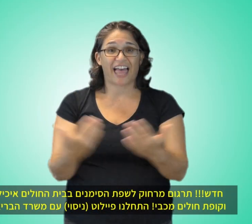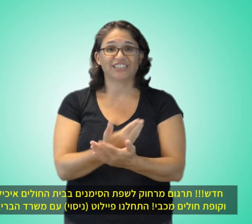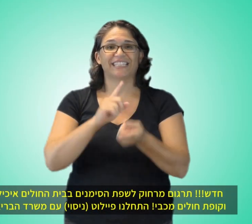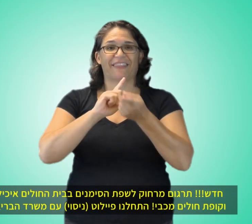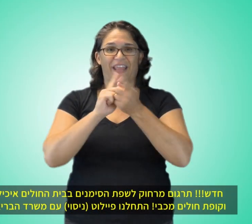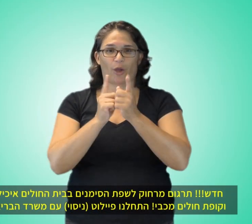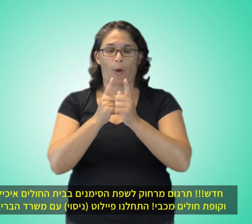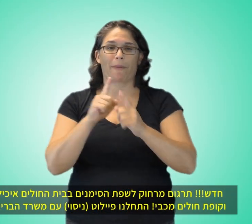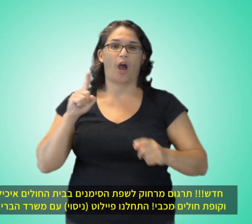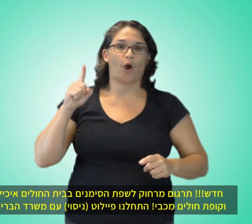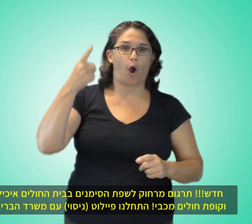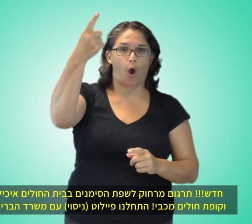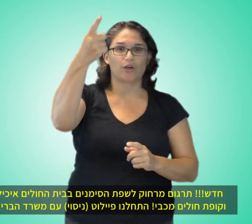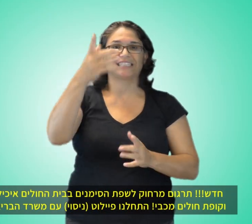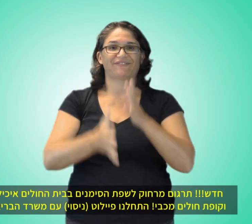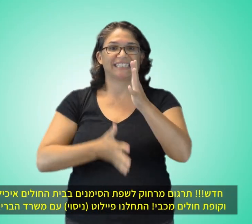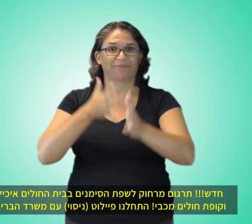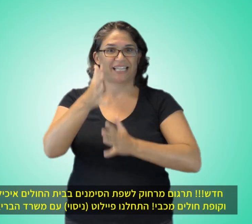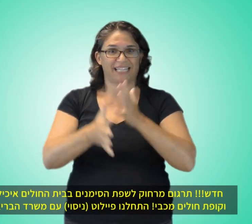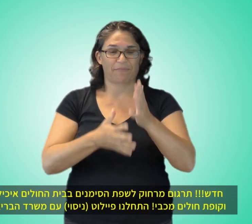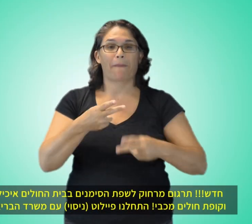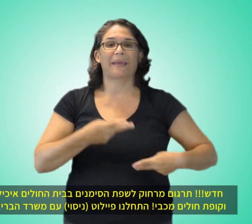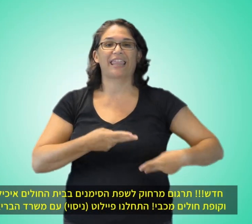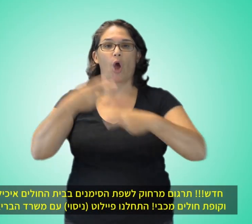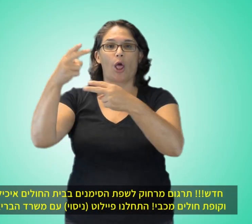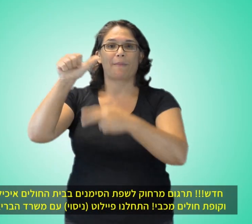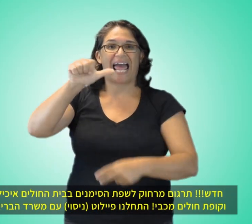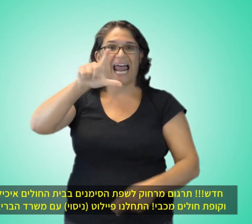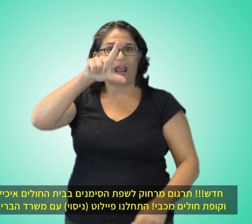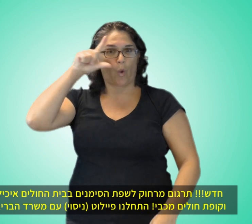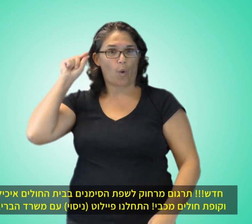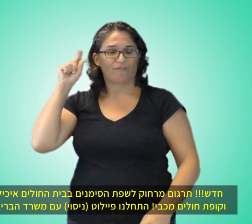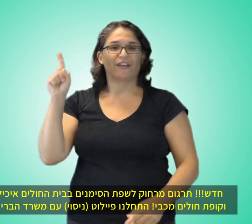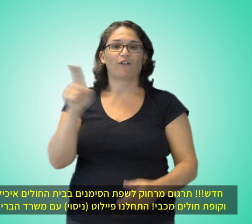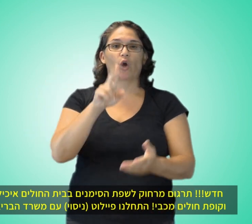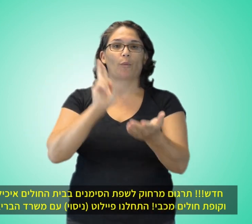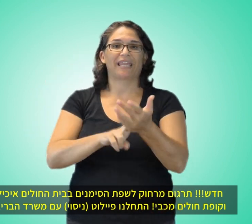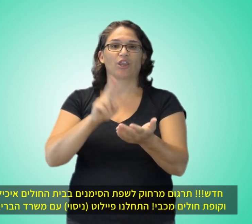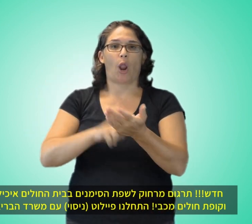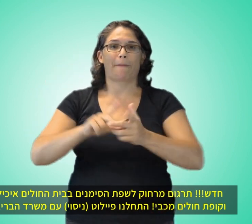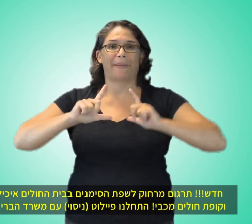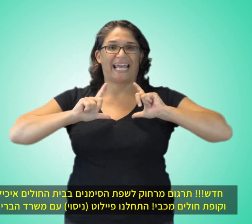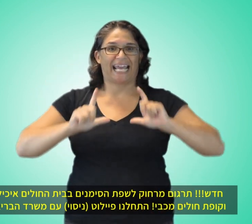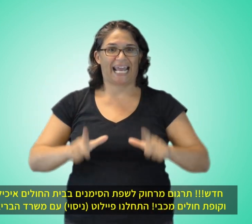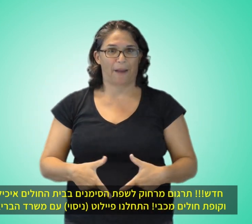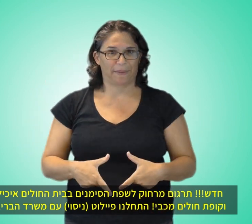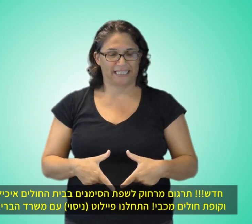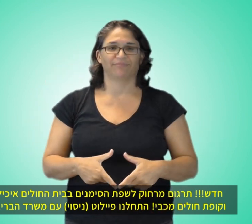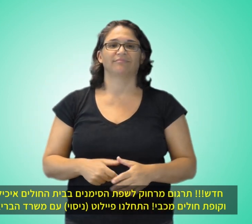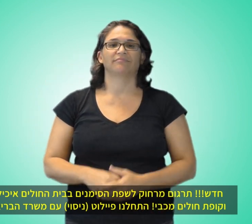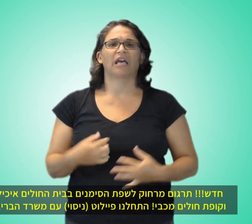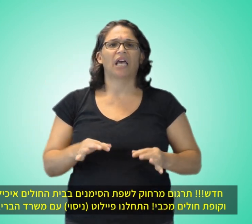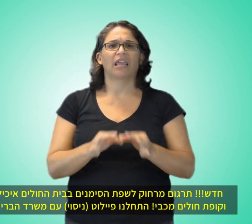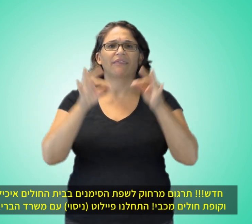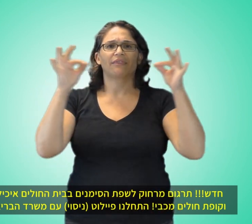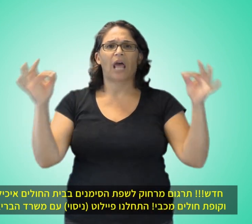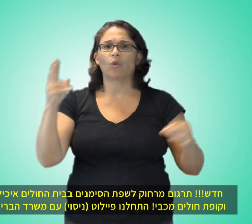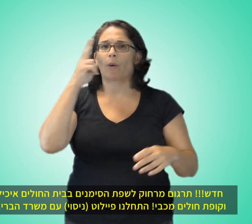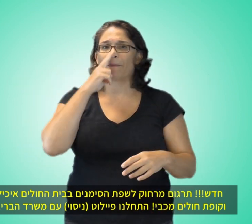חדש, תרגום מרחוק לשפת הסימנים בבית החולים איכילוב וקופת חולים מכבי. התחלנו פיילוט,